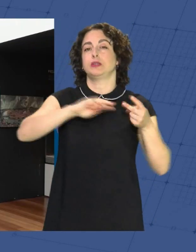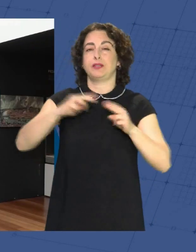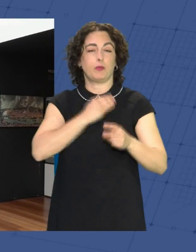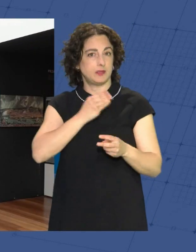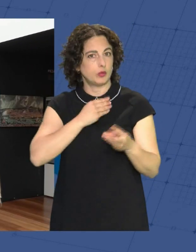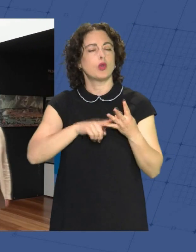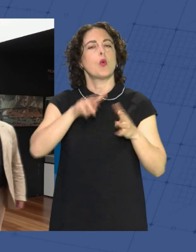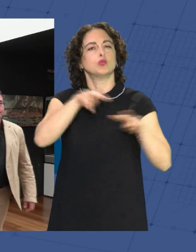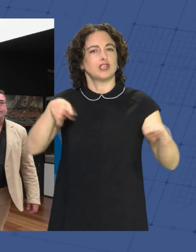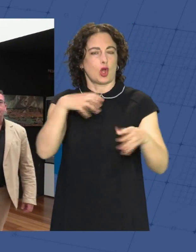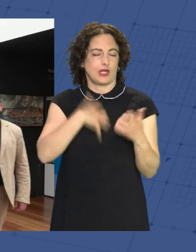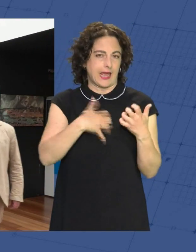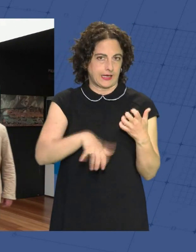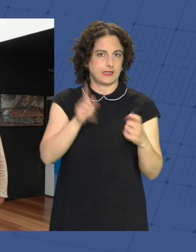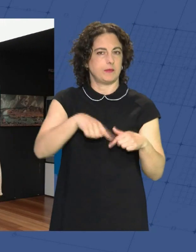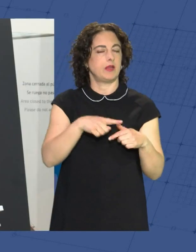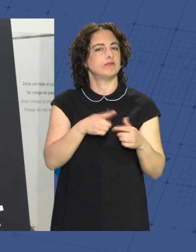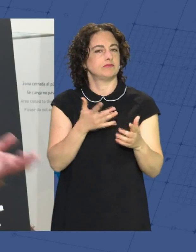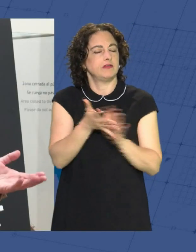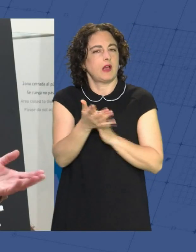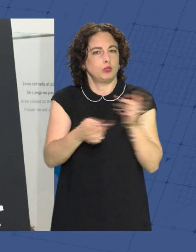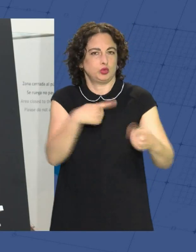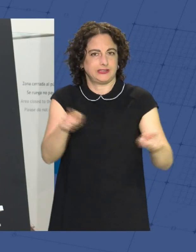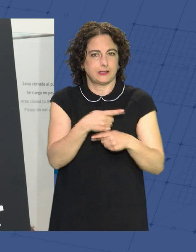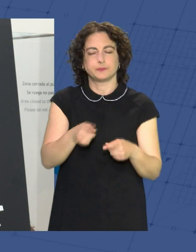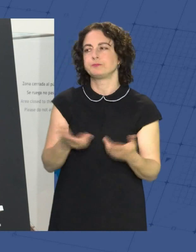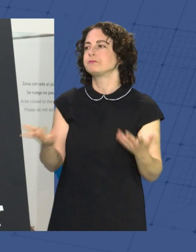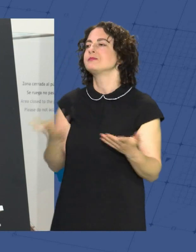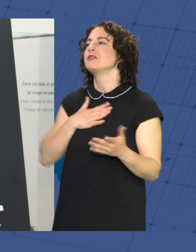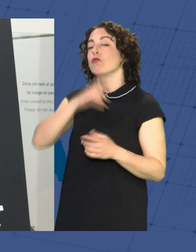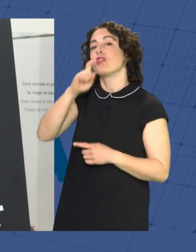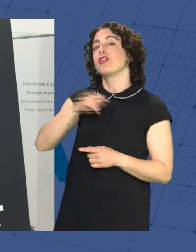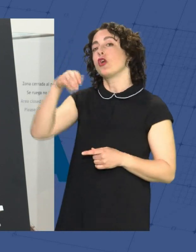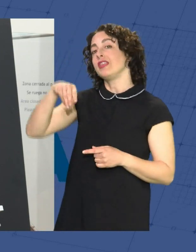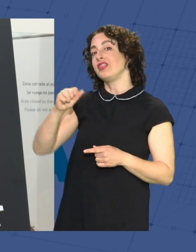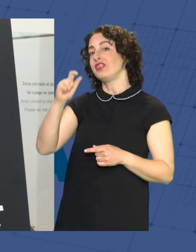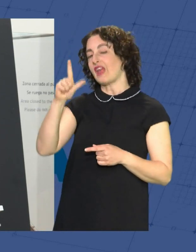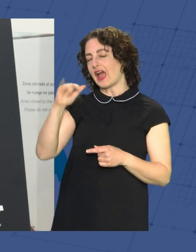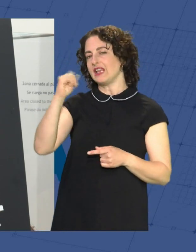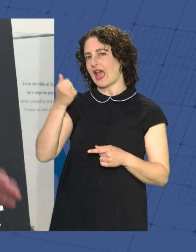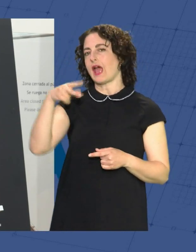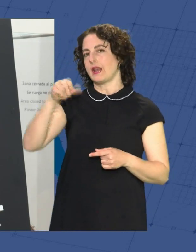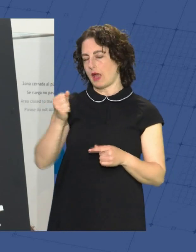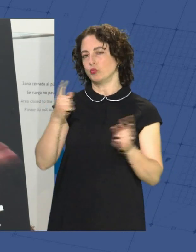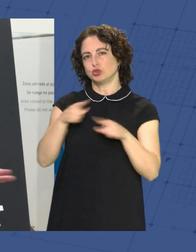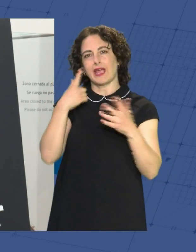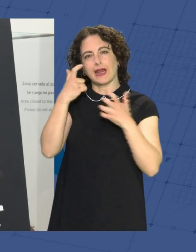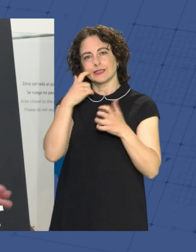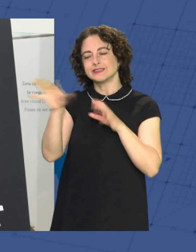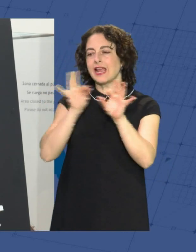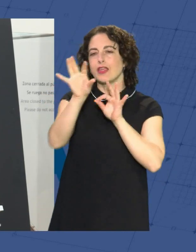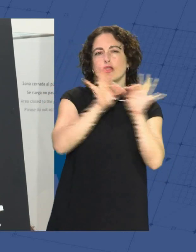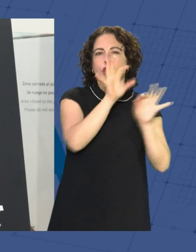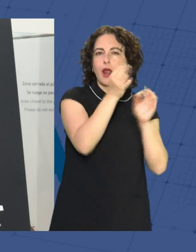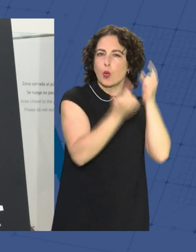Museo de la Guitarra. Y nuestra parte, lo que se compone es un poco de la Fundación Indaliana para la Música y las Artes, lo que ha seleccionado una serie de